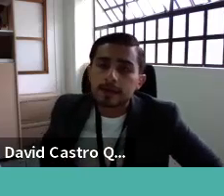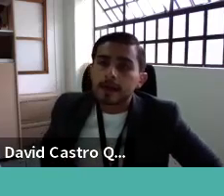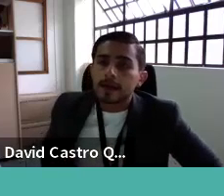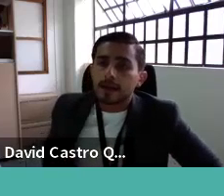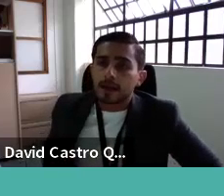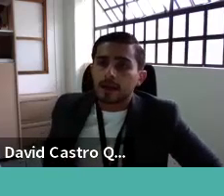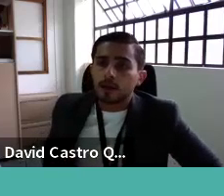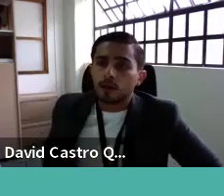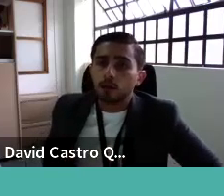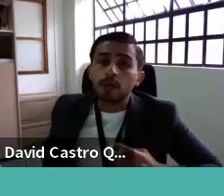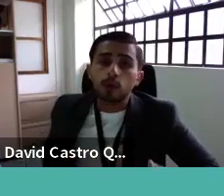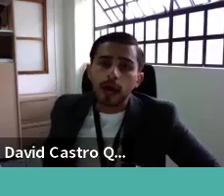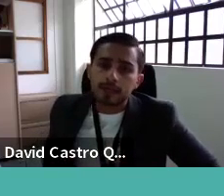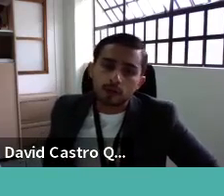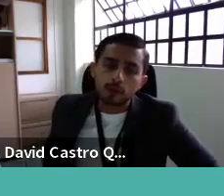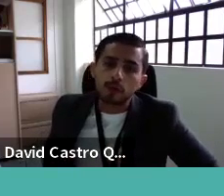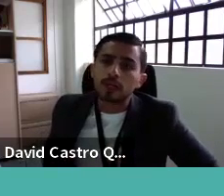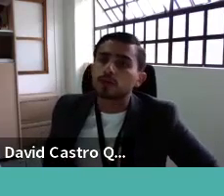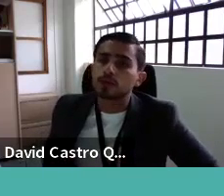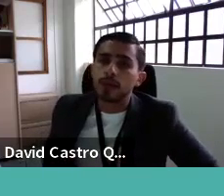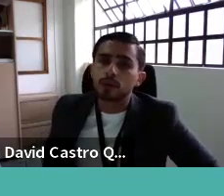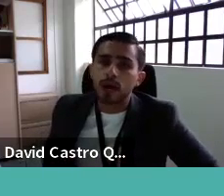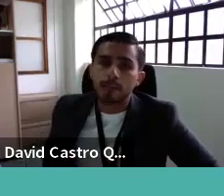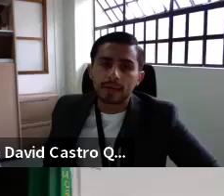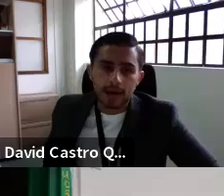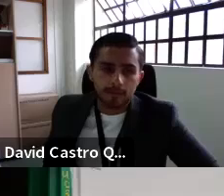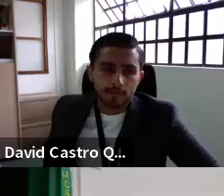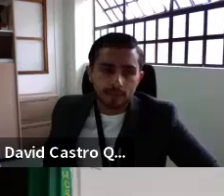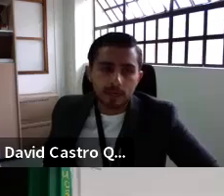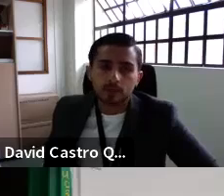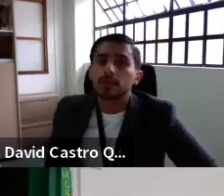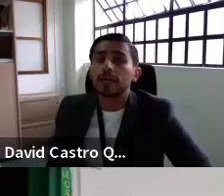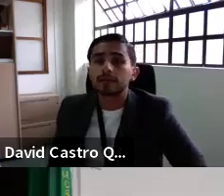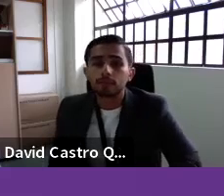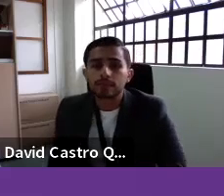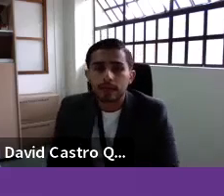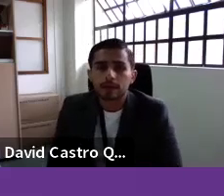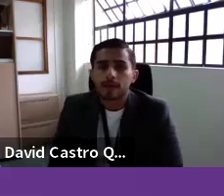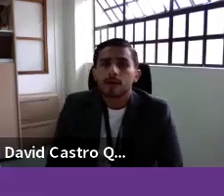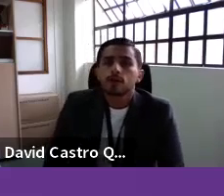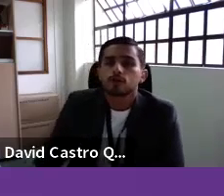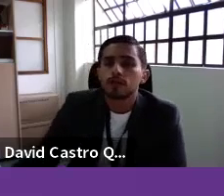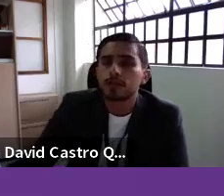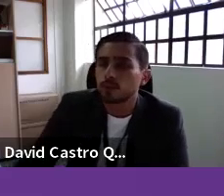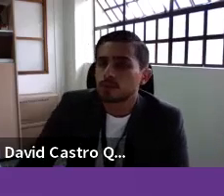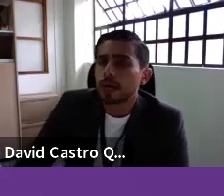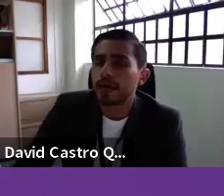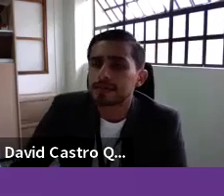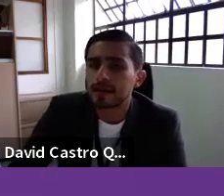o vinculadas al grupo y entonces vamos a empezar, ¿cierto? Y antes de empezar, yo les quiero mostrar este